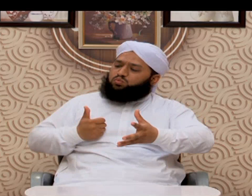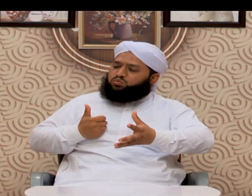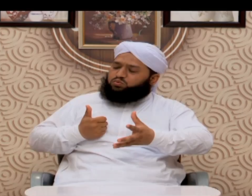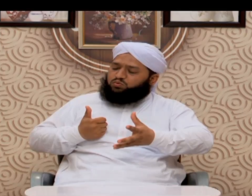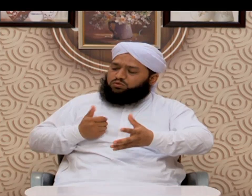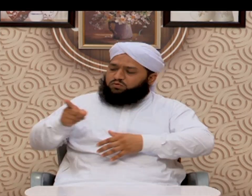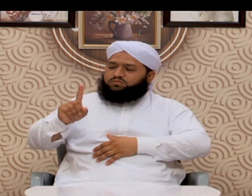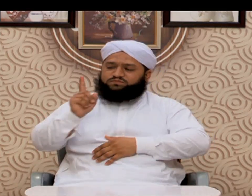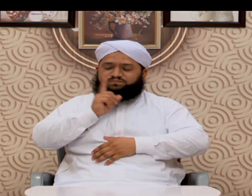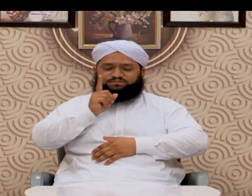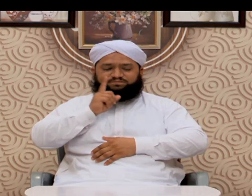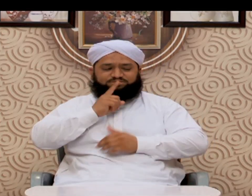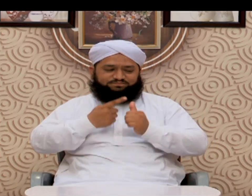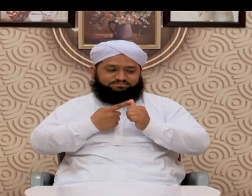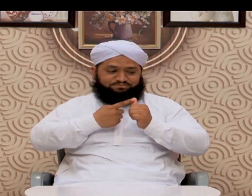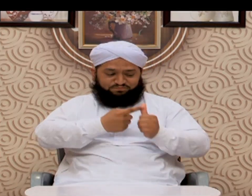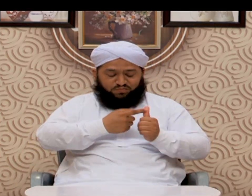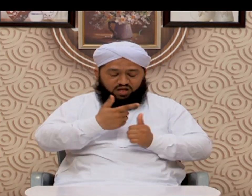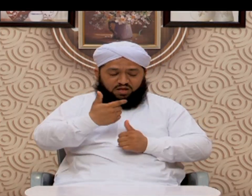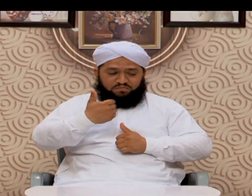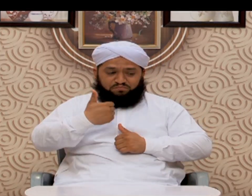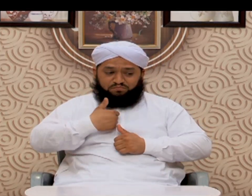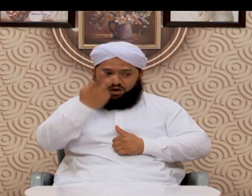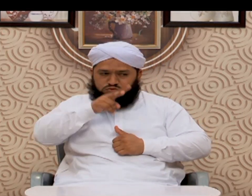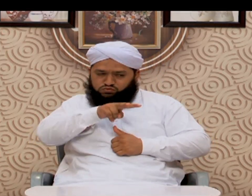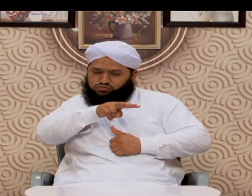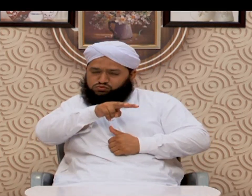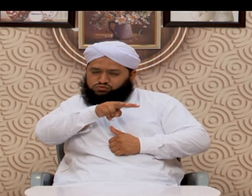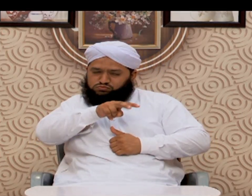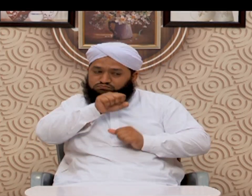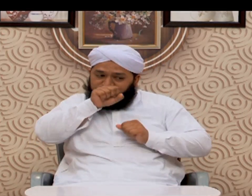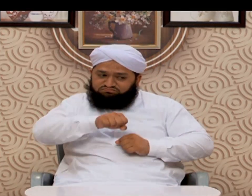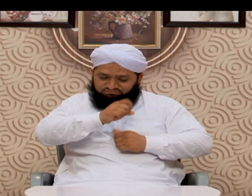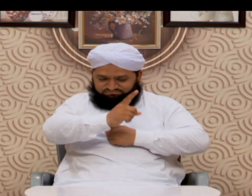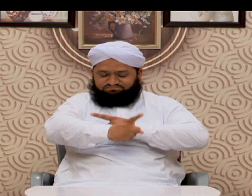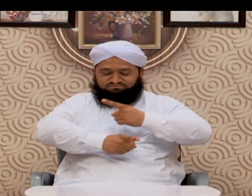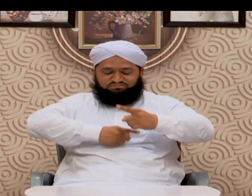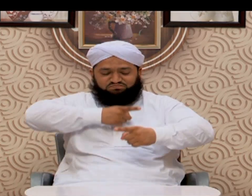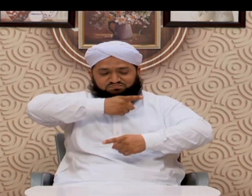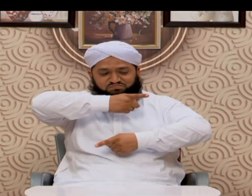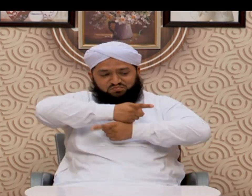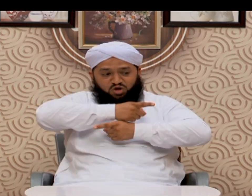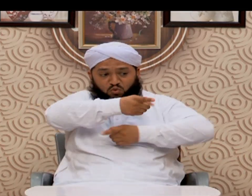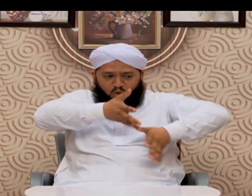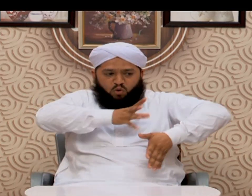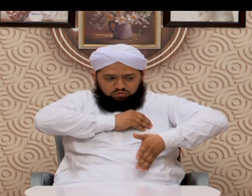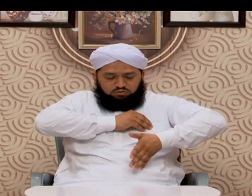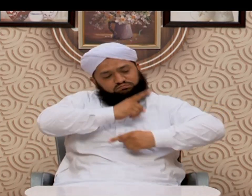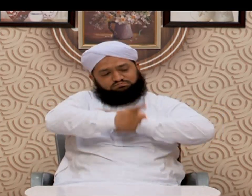ہو؟ آپ رضی اللہ عنہ نے فرمایا، چونکہ میں نے ٹیڑھی ترچھی نظروں سے دیکھ کر تمہیں خوف زدہ کر دیا تھا،